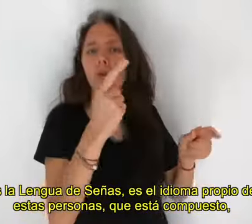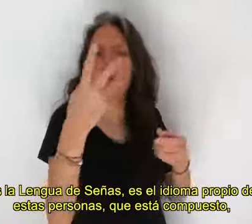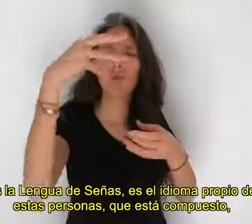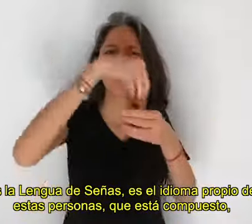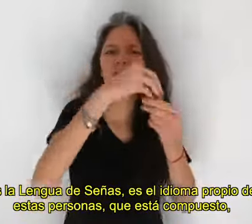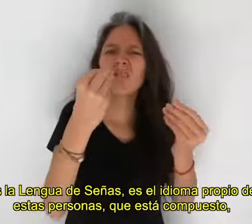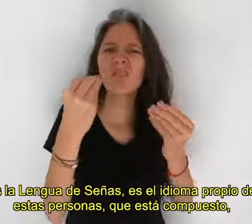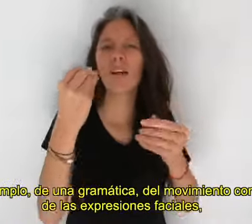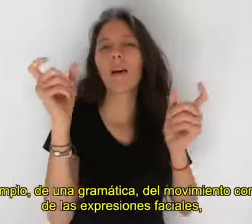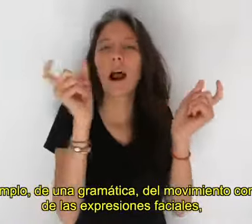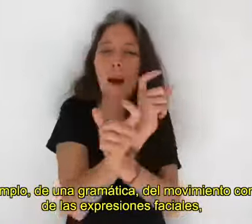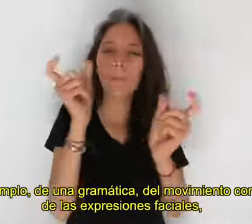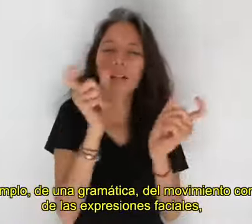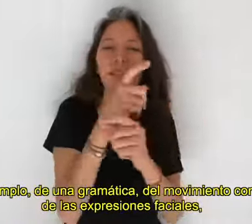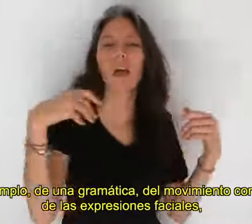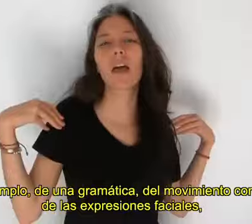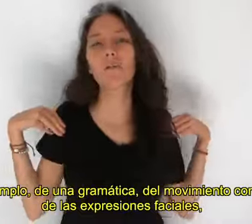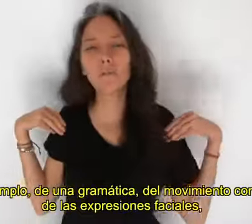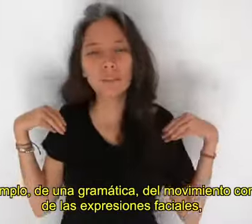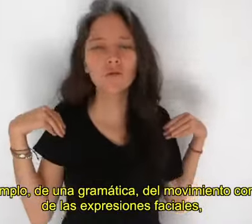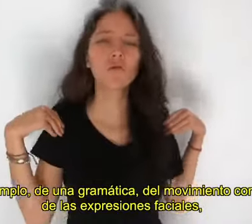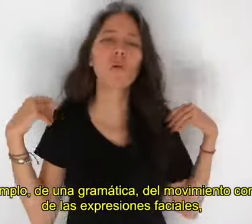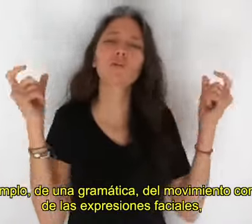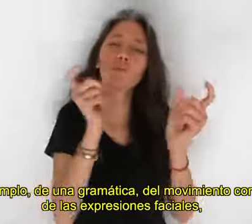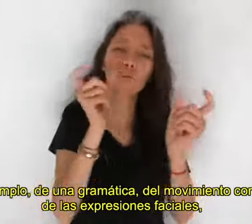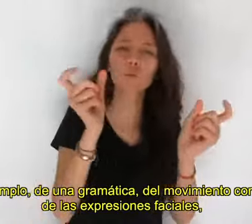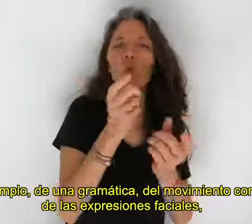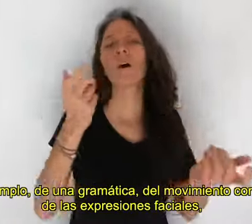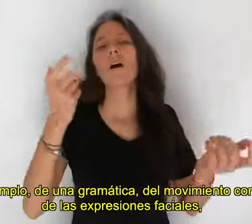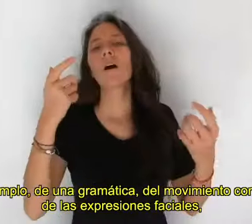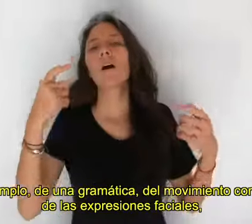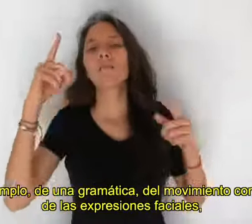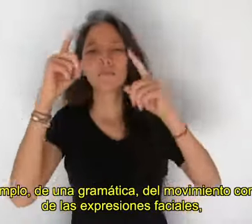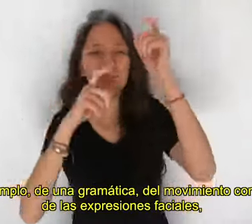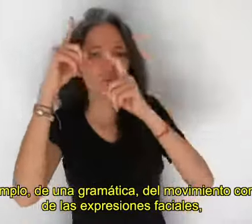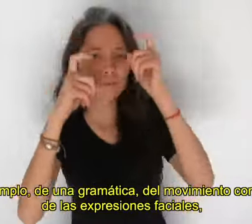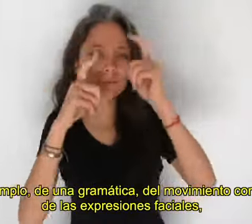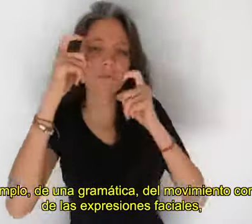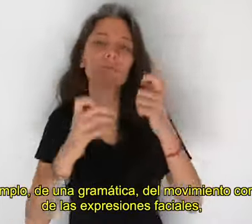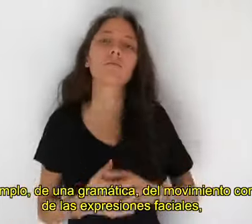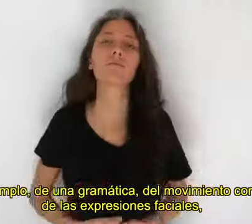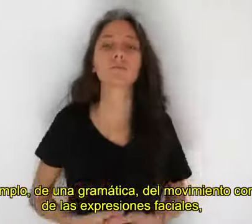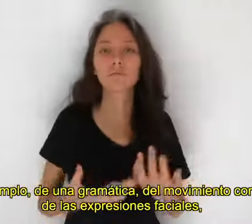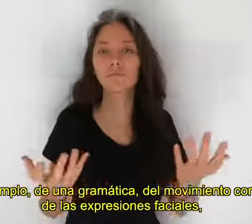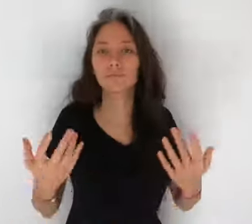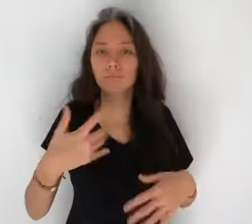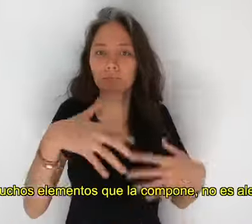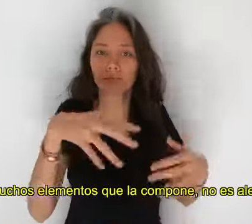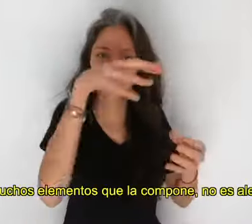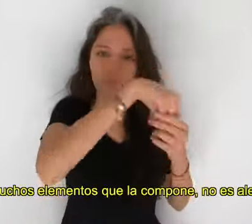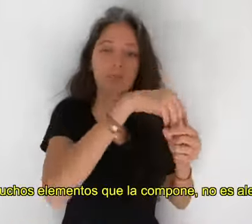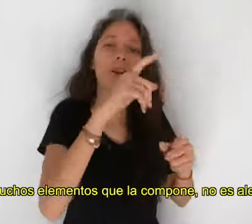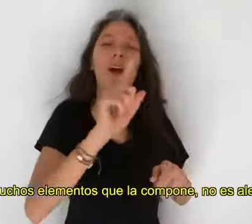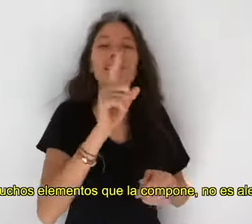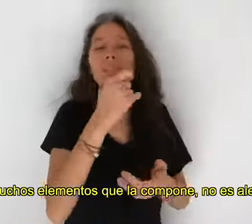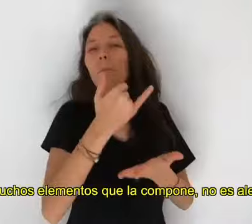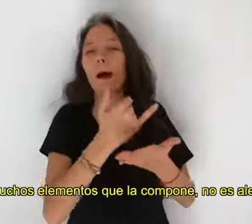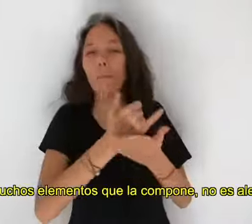compuesto por ejemplo de una gramática del movimiento corporal de las expresiones faciales tienen muchos elementos que la componen